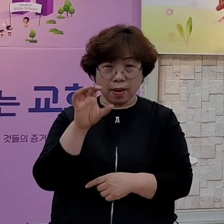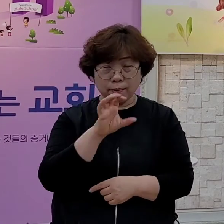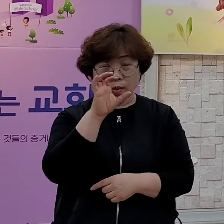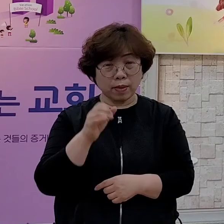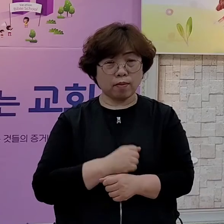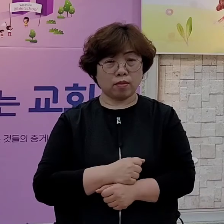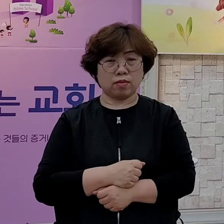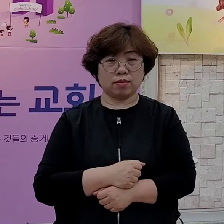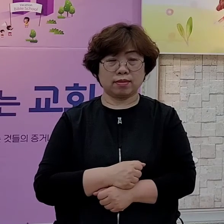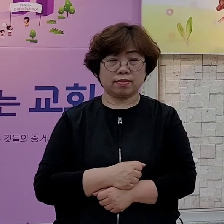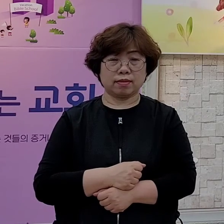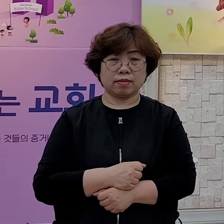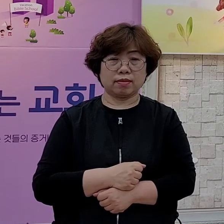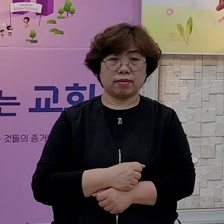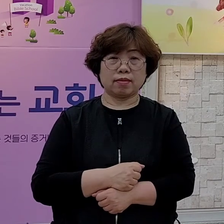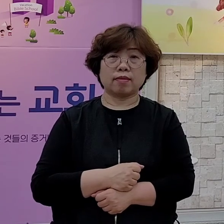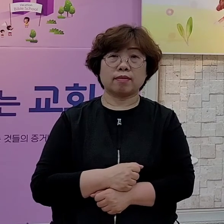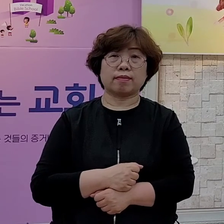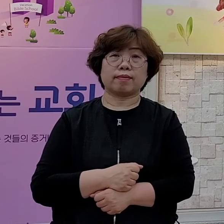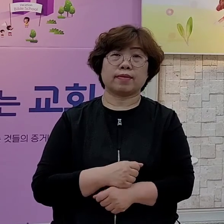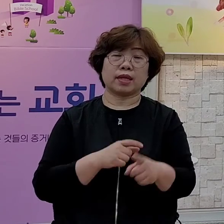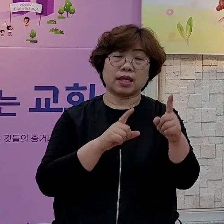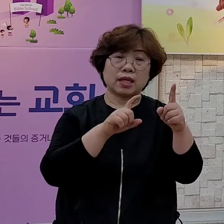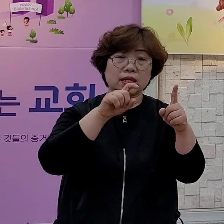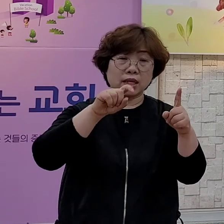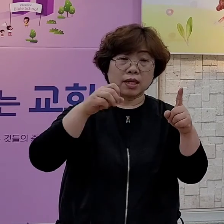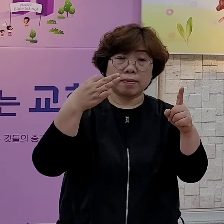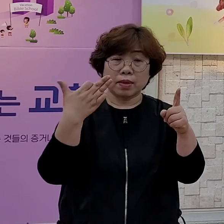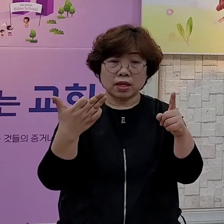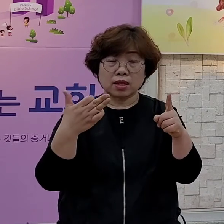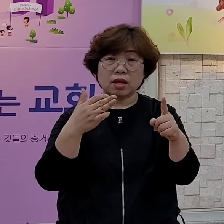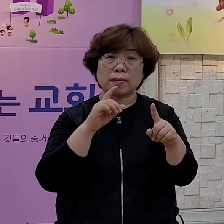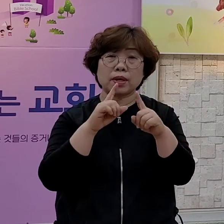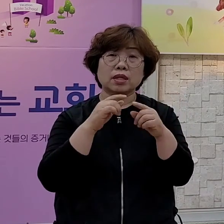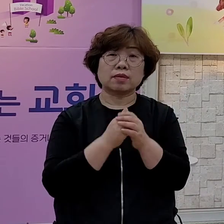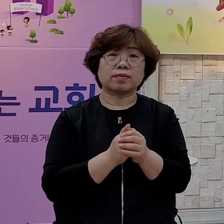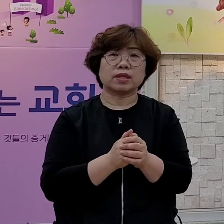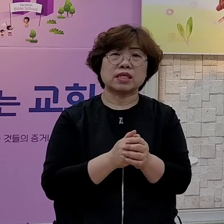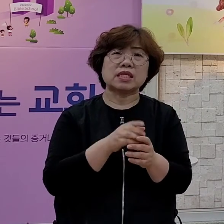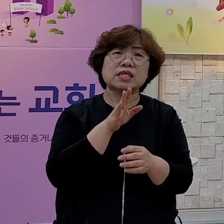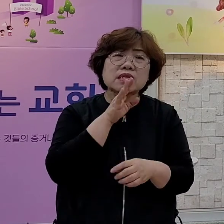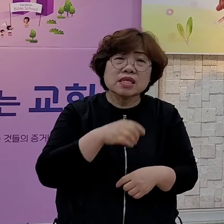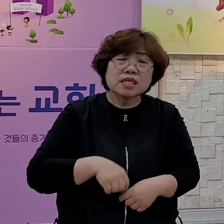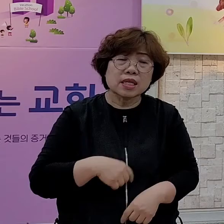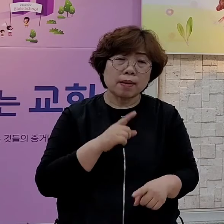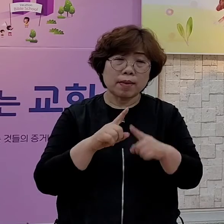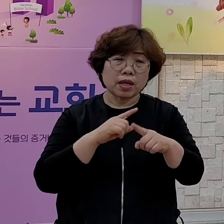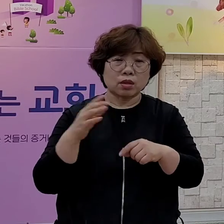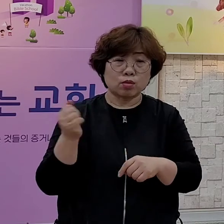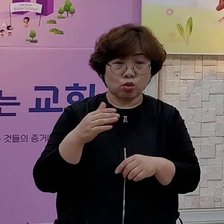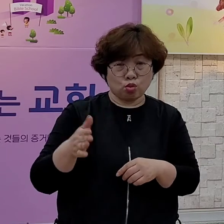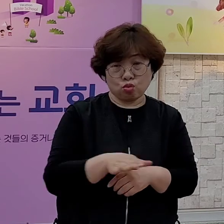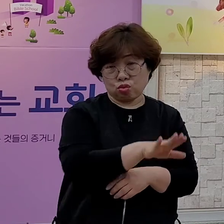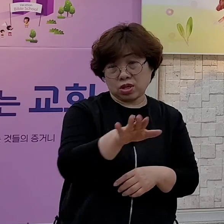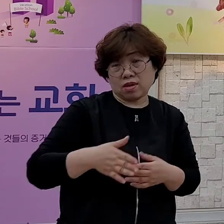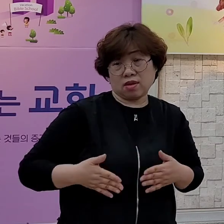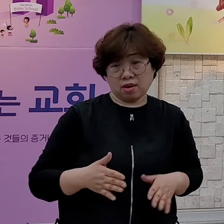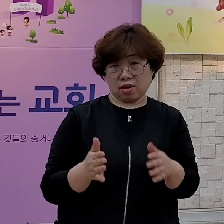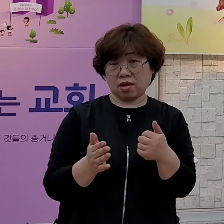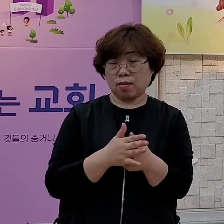진리의 말씀으로 우리가 이 낫다라는 사실을 밝혀 보여주고 있다는 사실입니다.